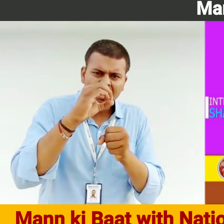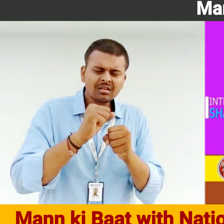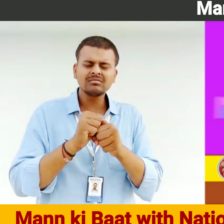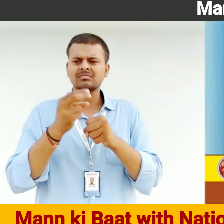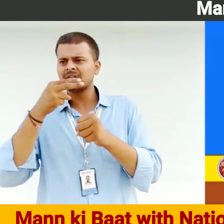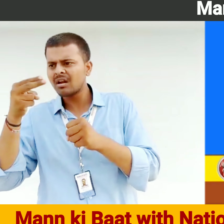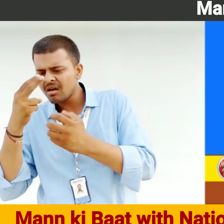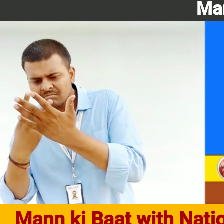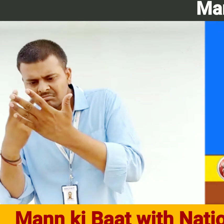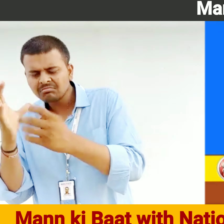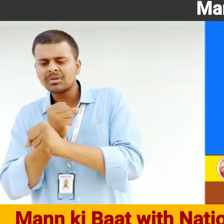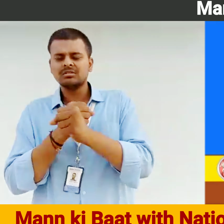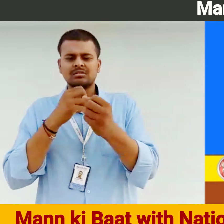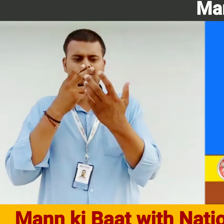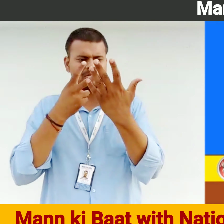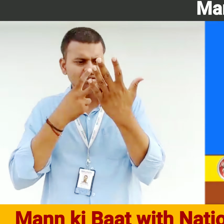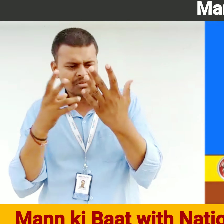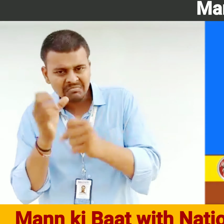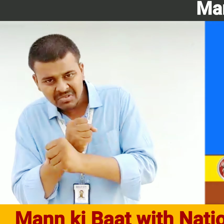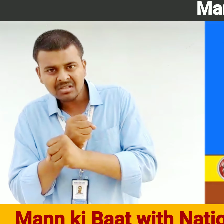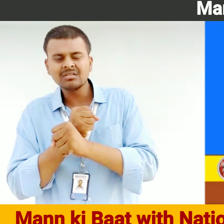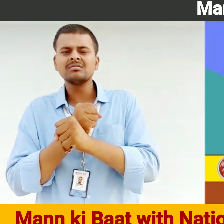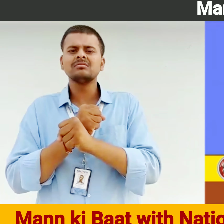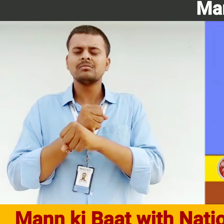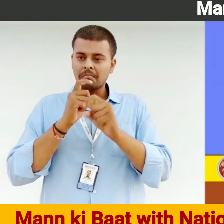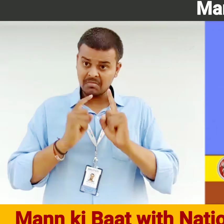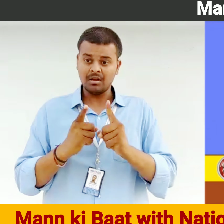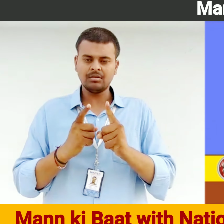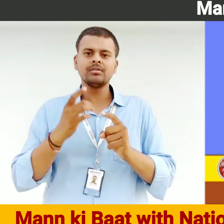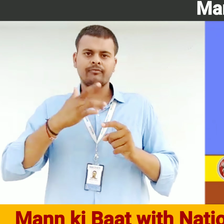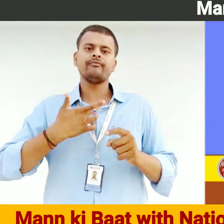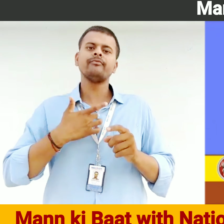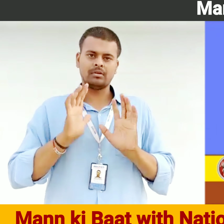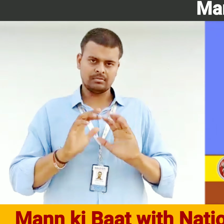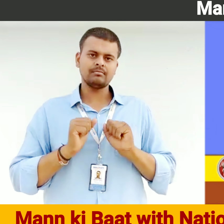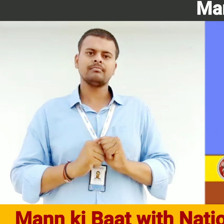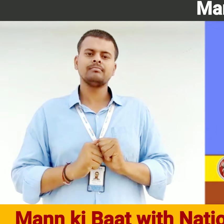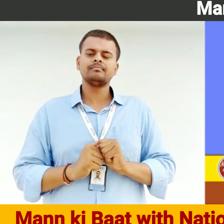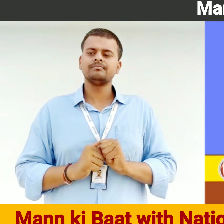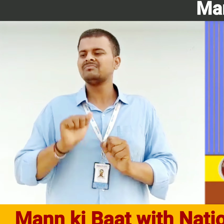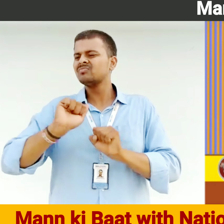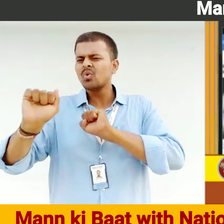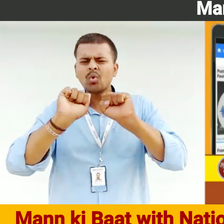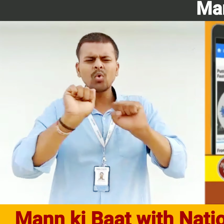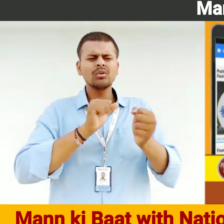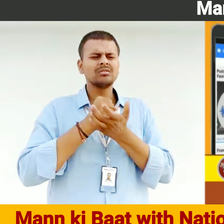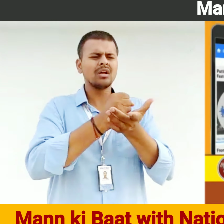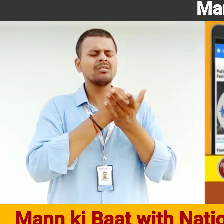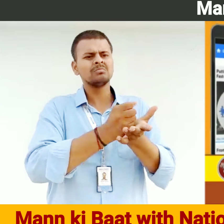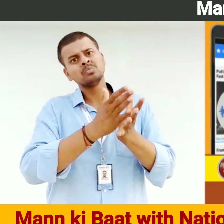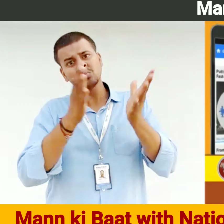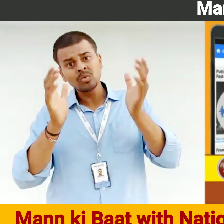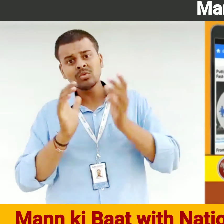का नाम नहीं ले पाता हूं। सेवा भाव से लोगों की मदद कर रहे ऐसे सभी लोगों